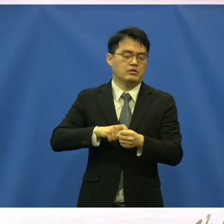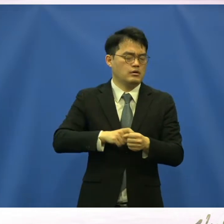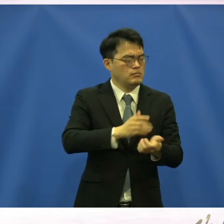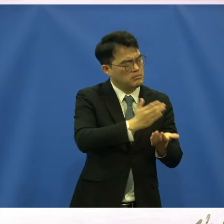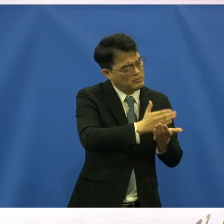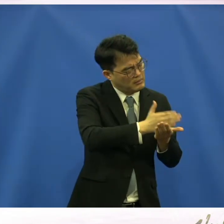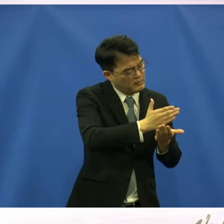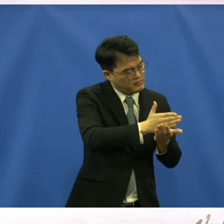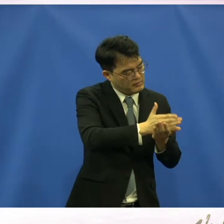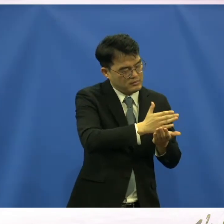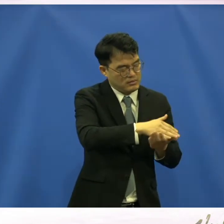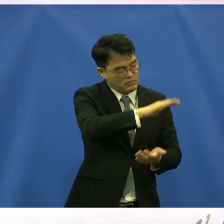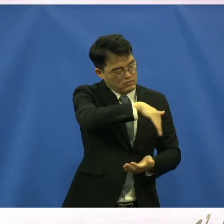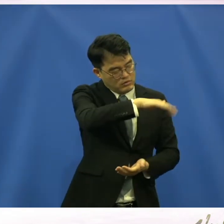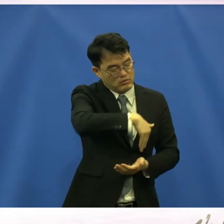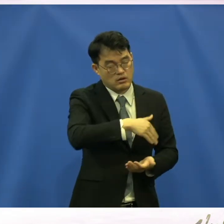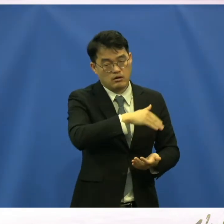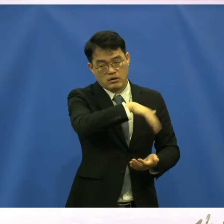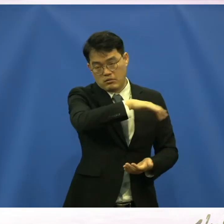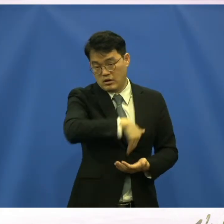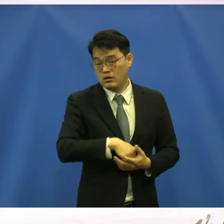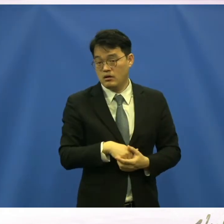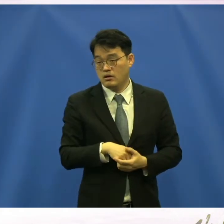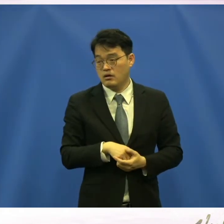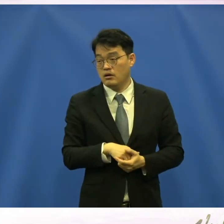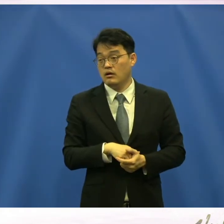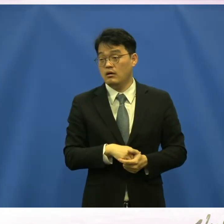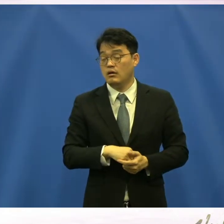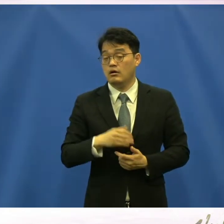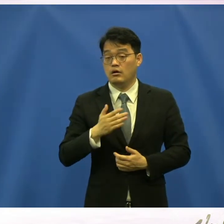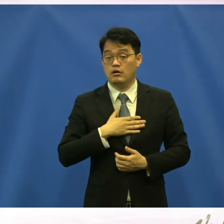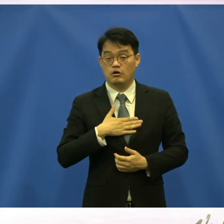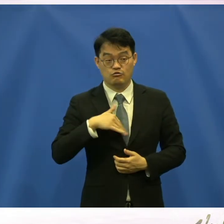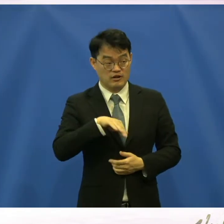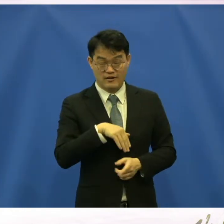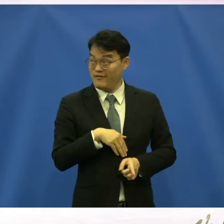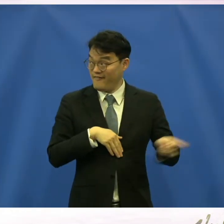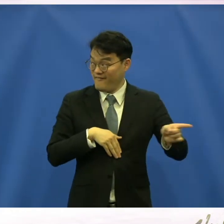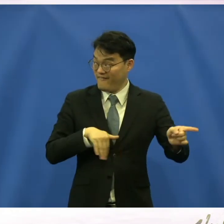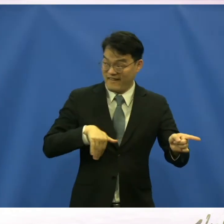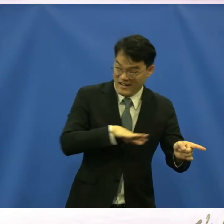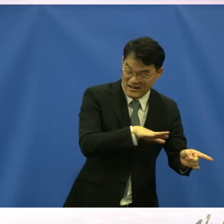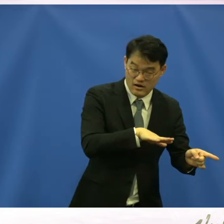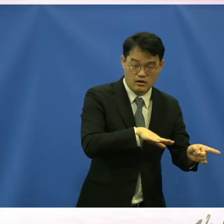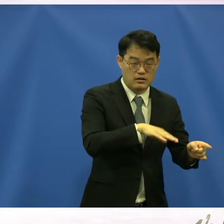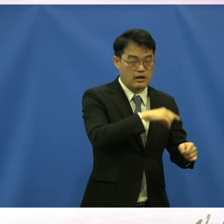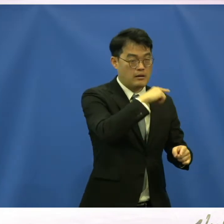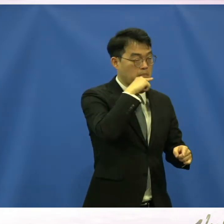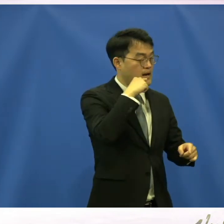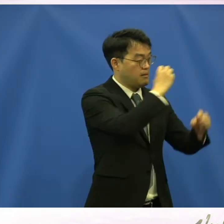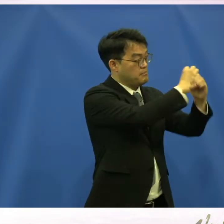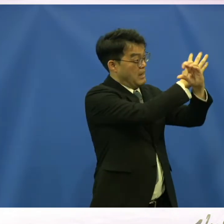그러니까 우리의 가는 길이 그 길로 가면 안 돼. 빨간 불을 켜는 거잖아요. 그게 고난입니다.